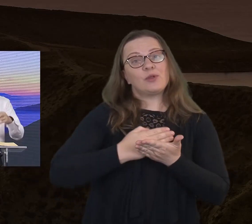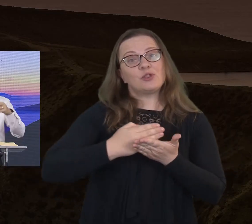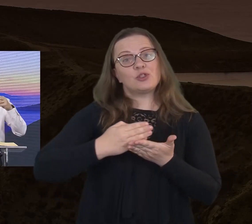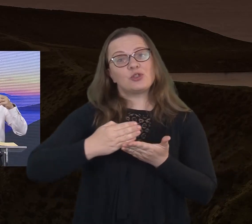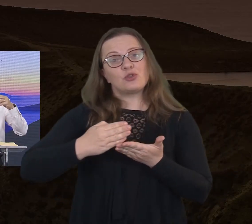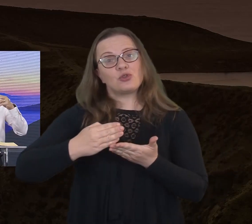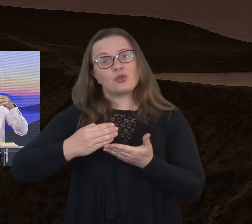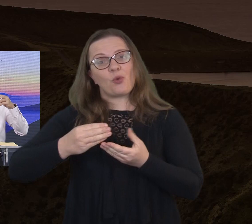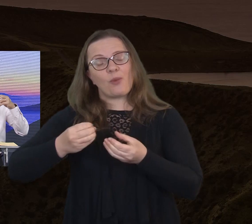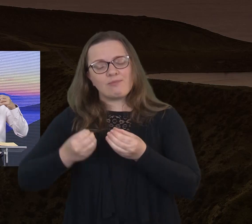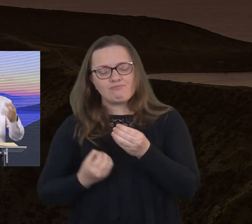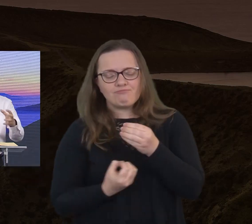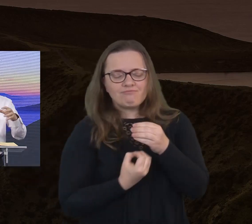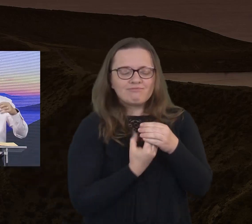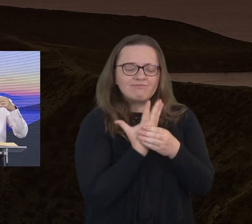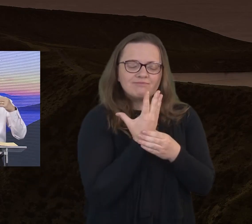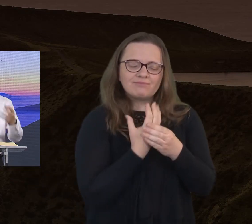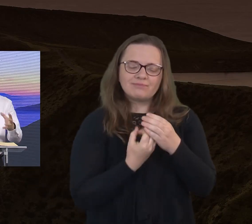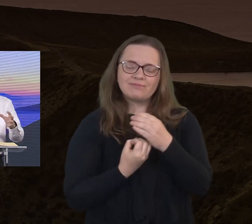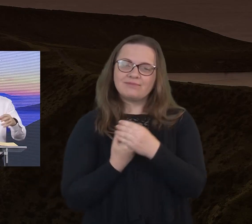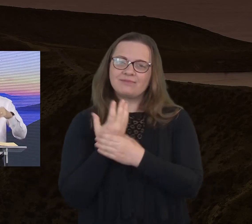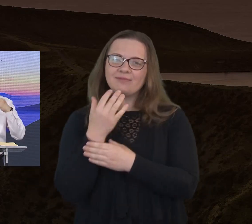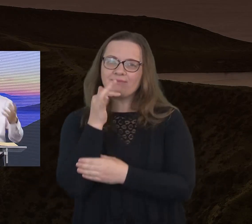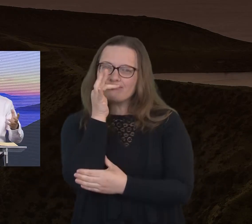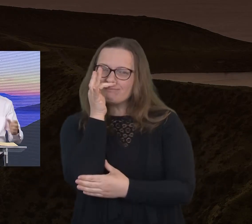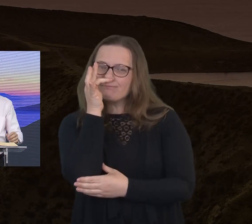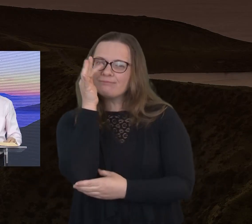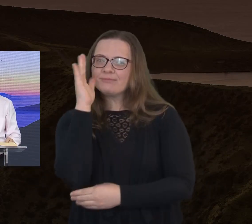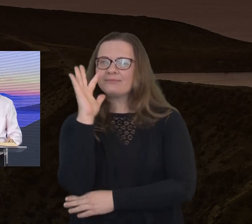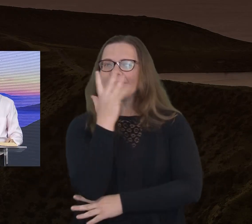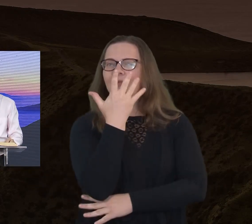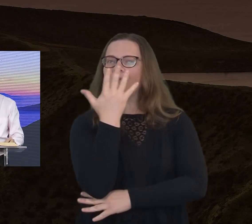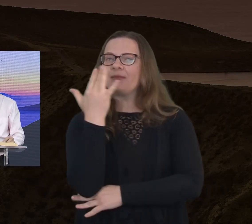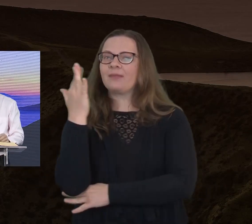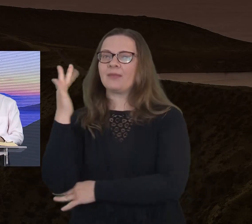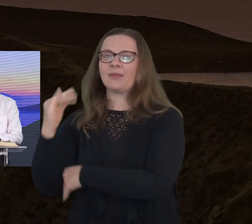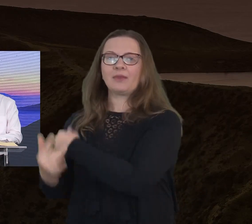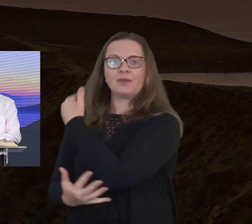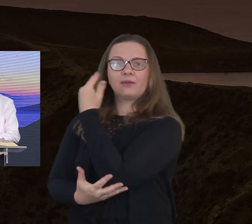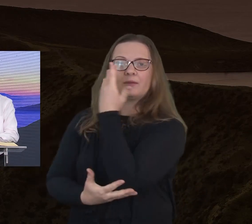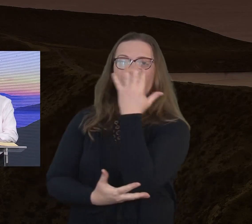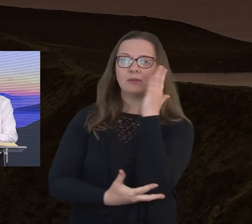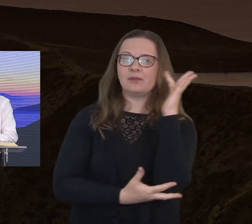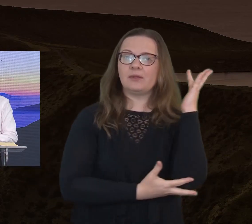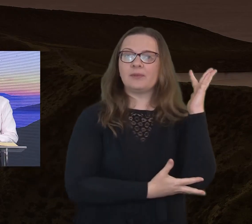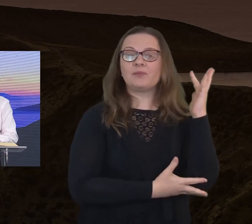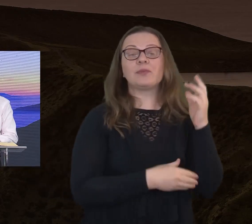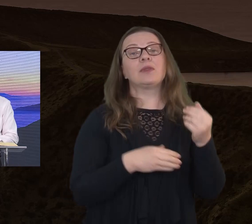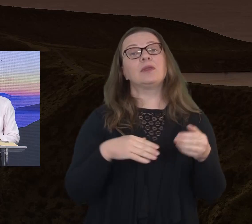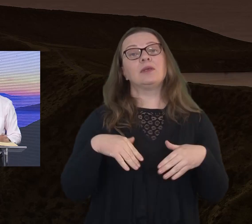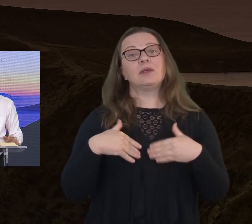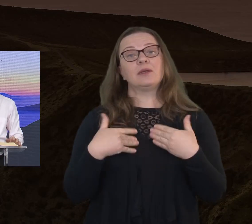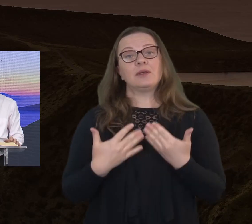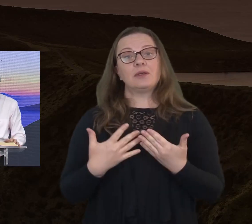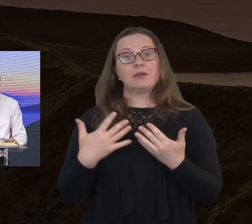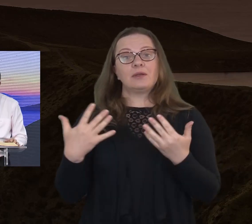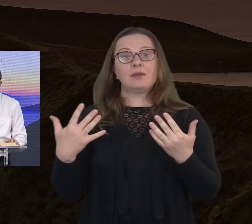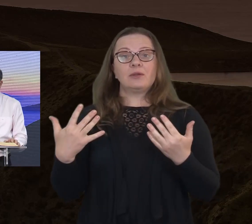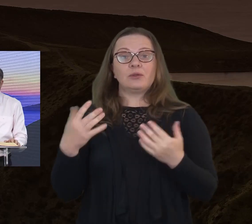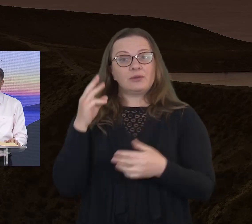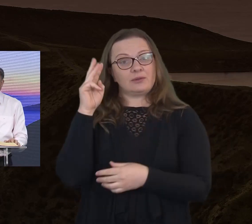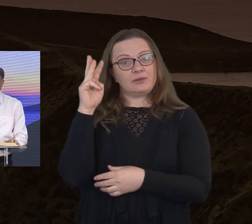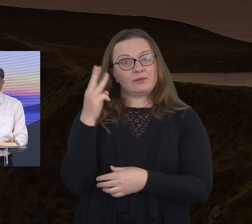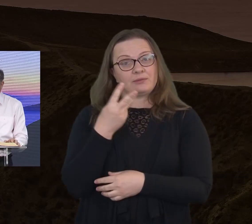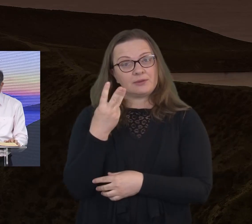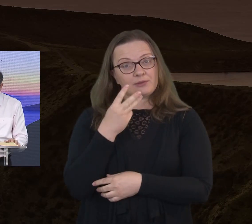vegetal, a relva, a erva e as árvores, né? E quando terminou o terceiro